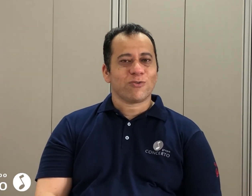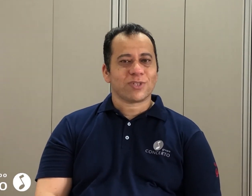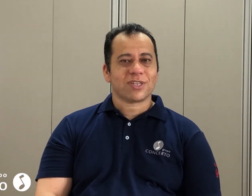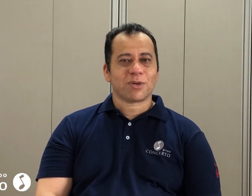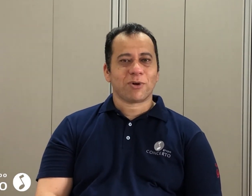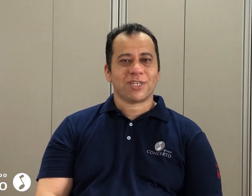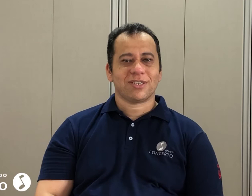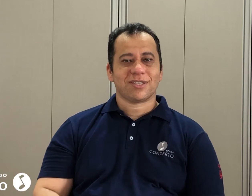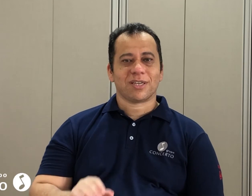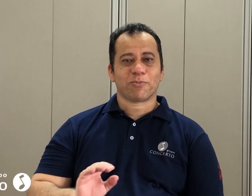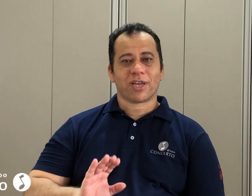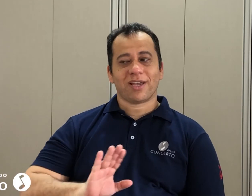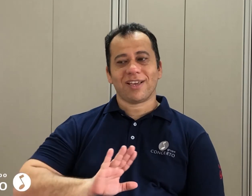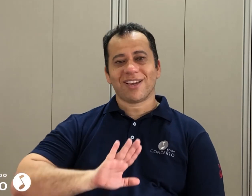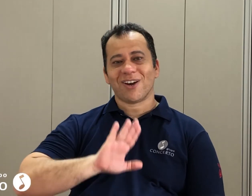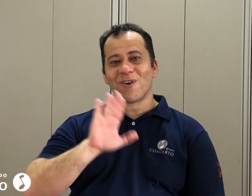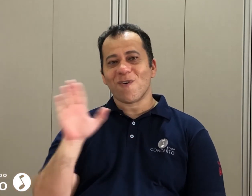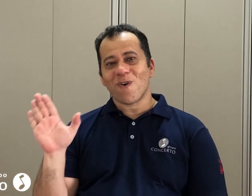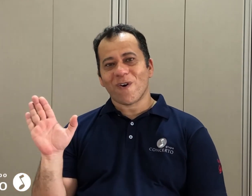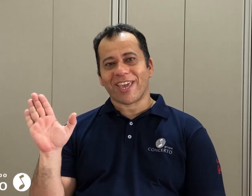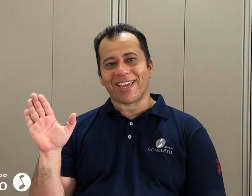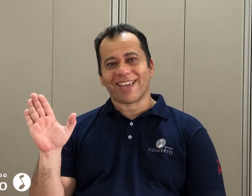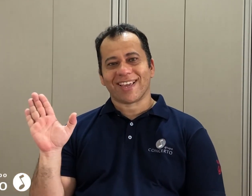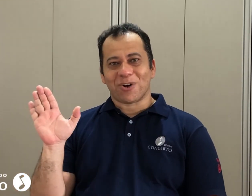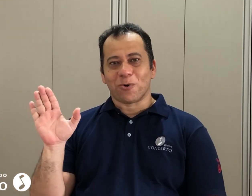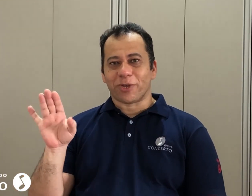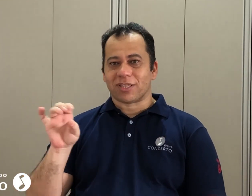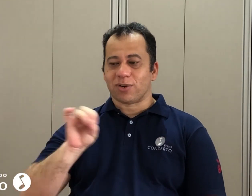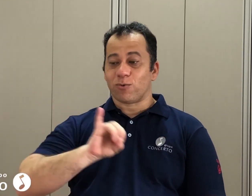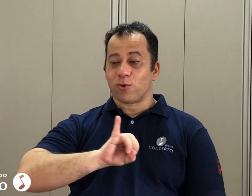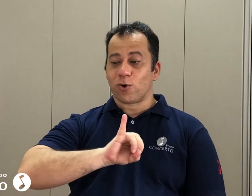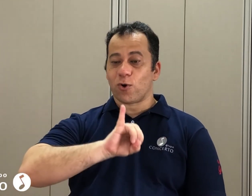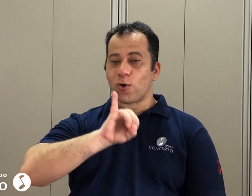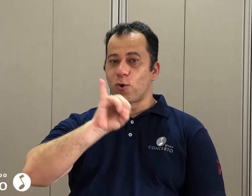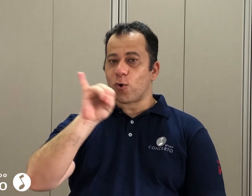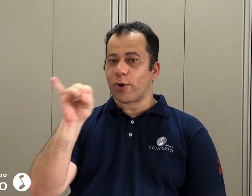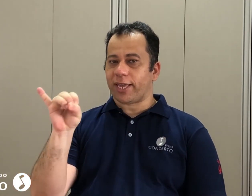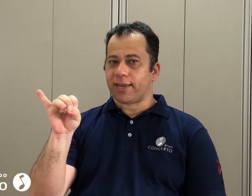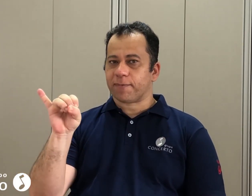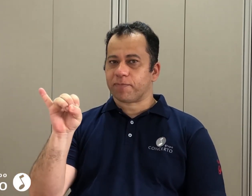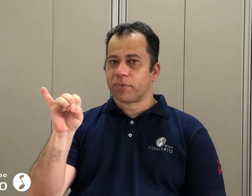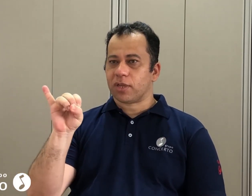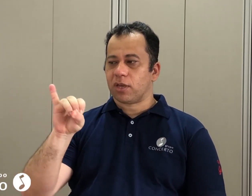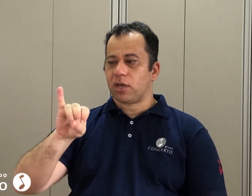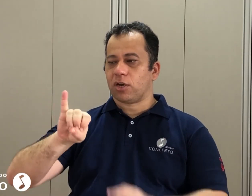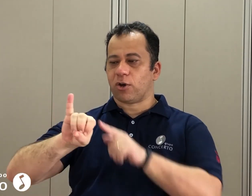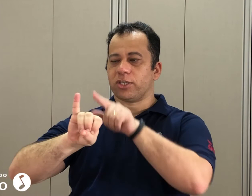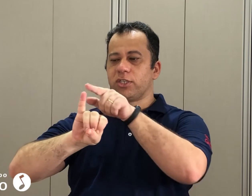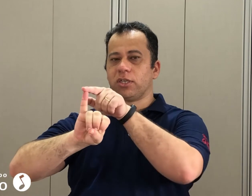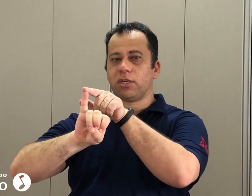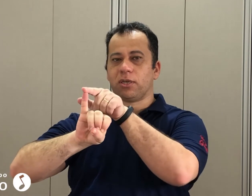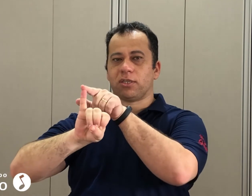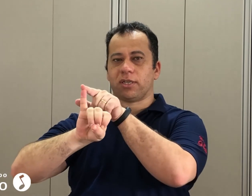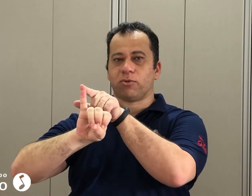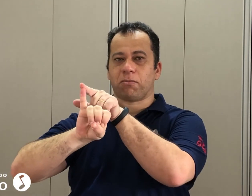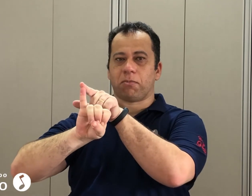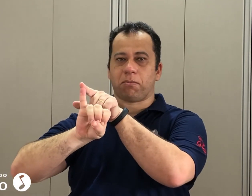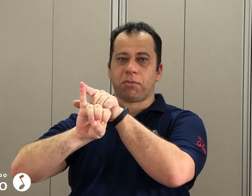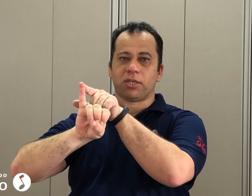você já pode dizer para ele, oi. Ou então, oi. Note, dedo